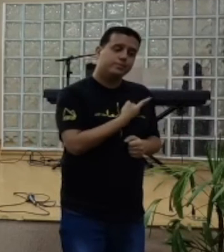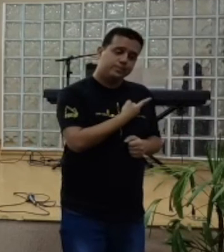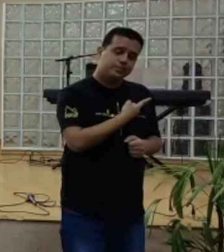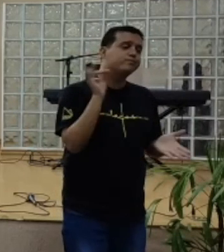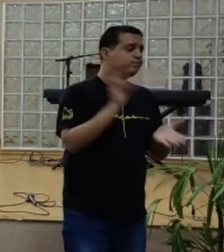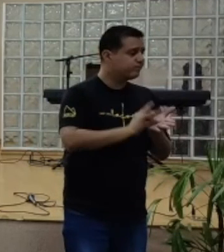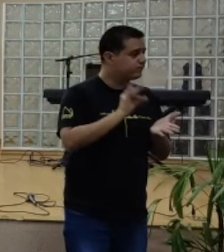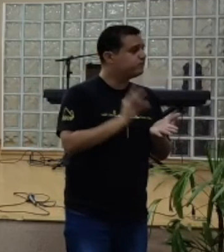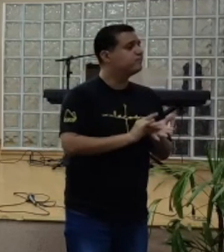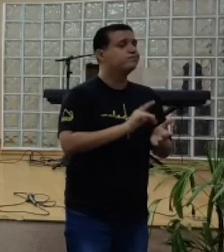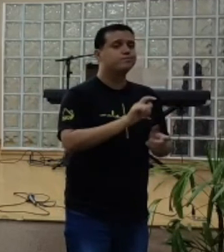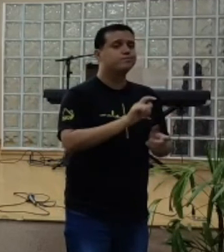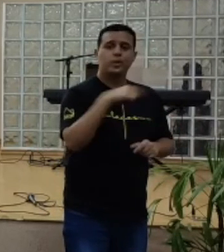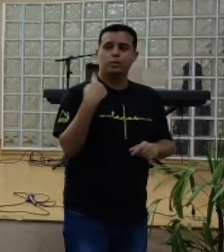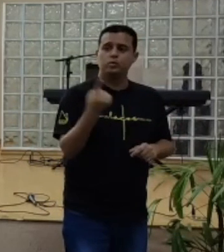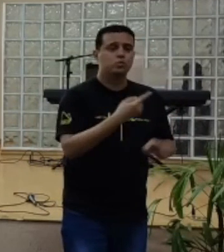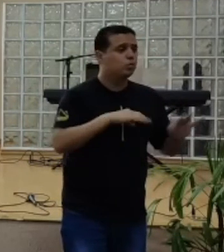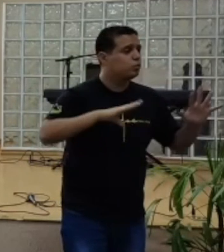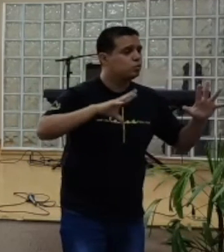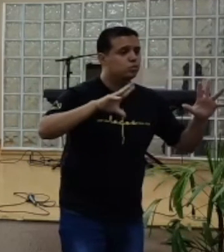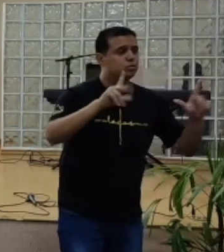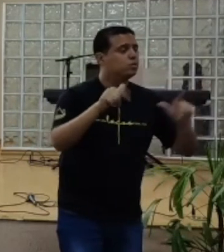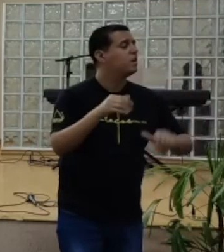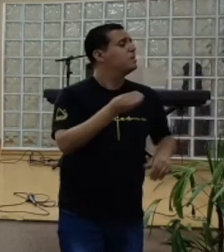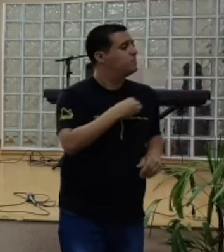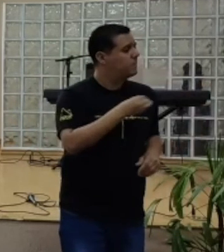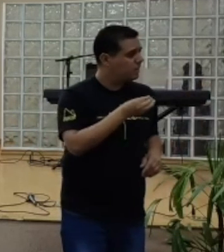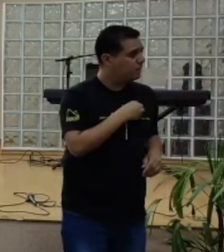pecadores, cheios de regras,